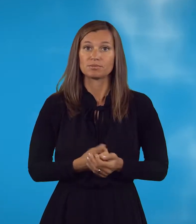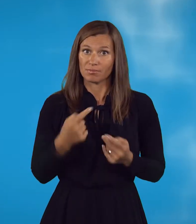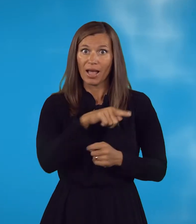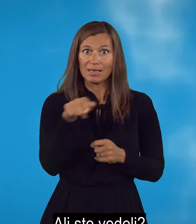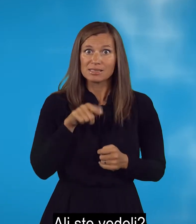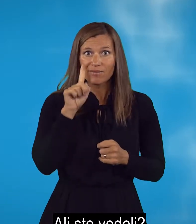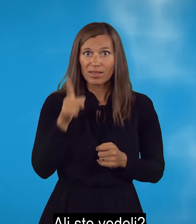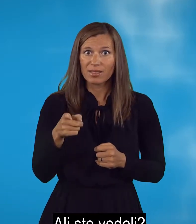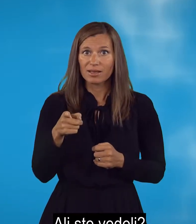Ali ste vedeli?